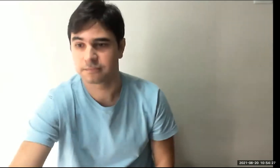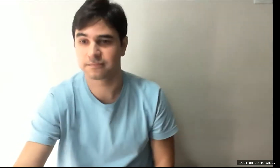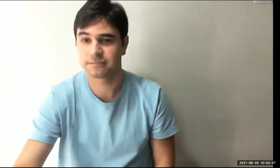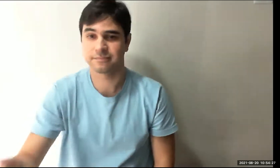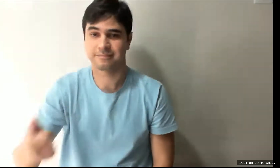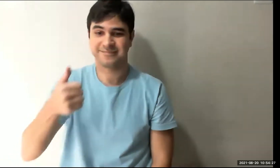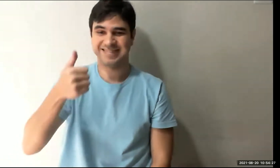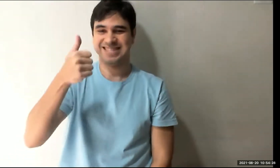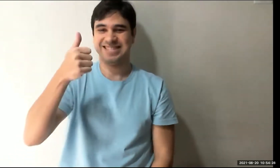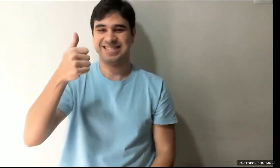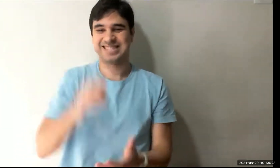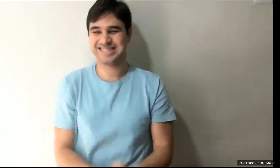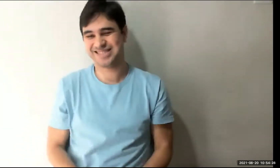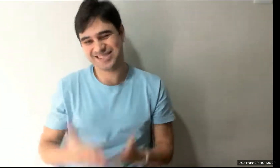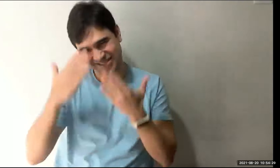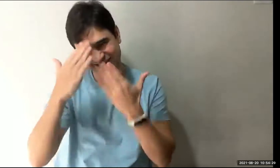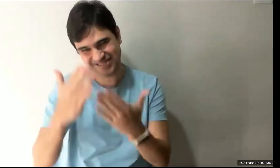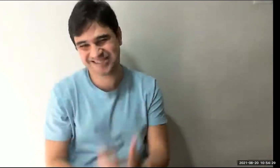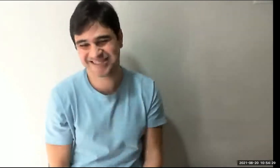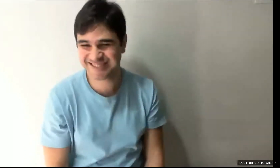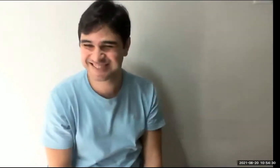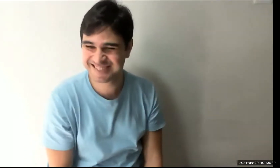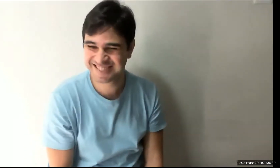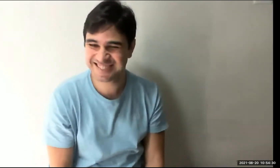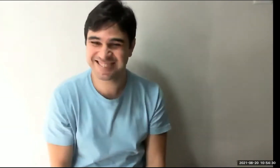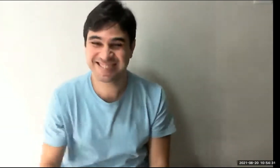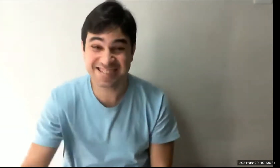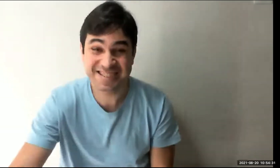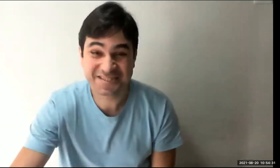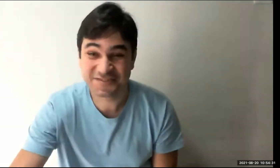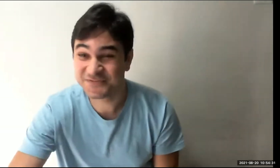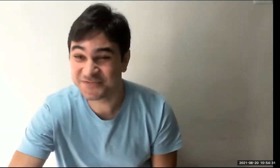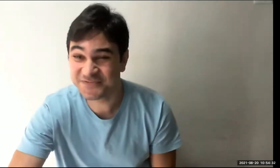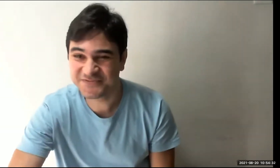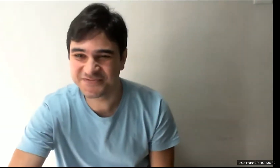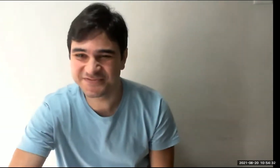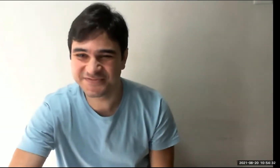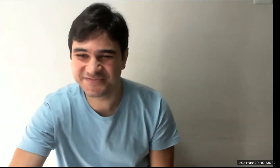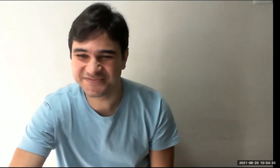Espera um pouquinho. Agora eu tirei minha apresentação. Obrigada, viu? Obrigada a todos. Obrigada pela atenção.